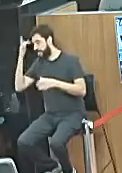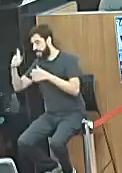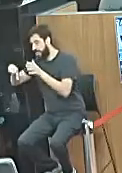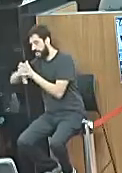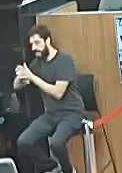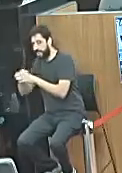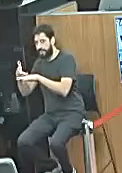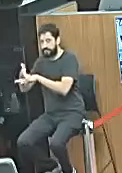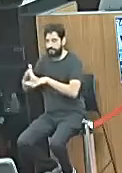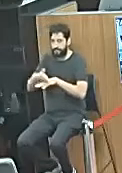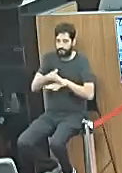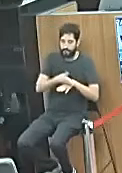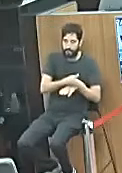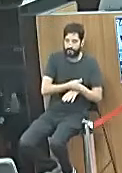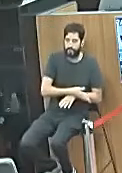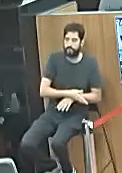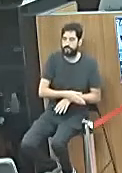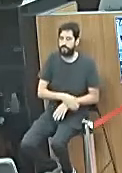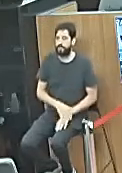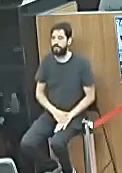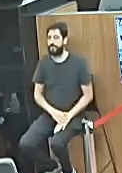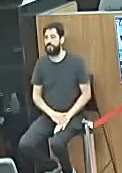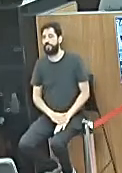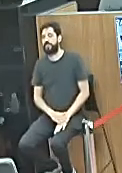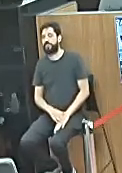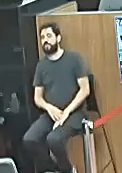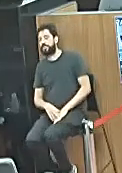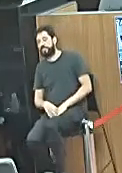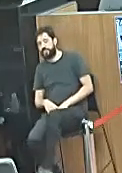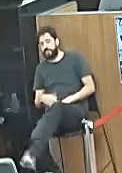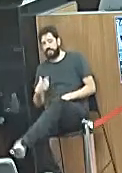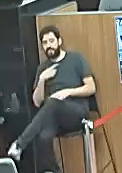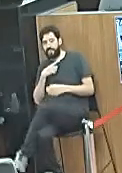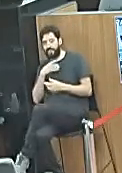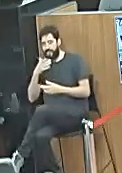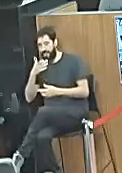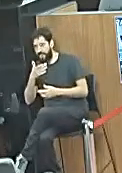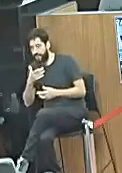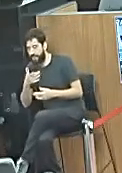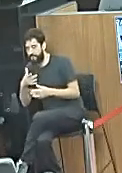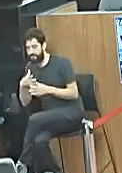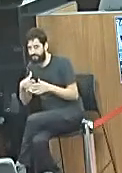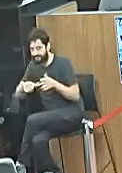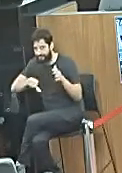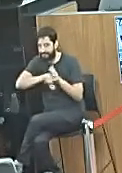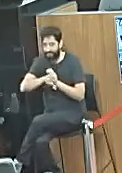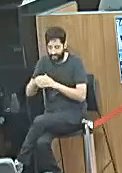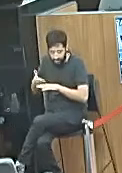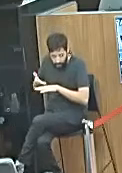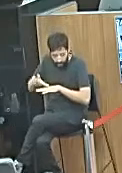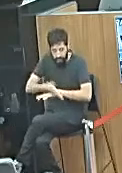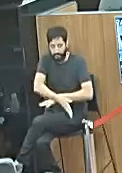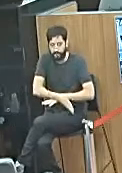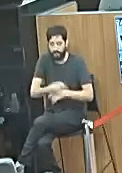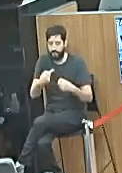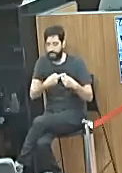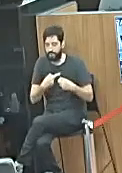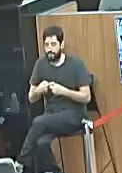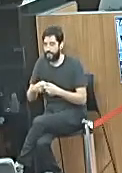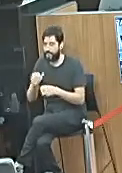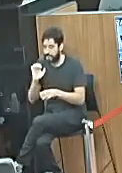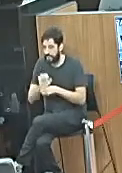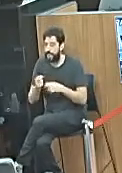denominado interiorização do crime infelizmente destaca-se que o estado também precisa